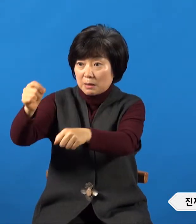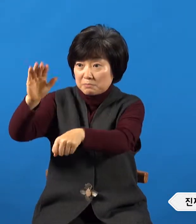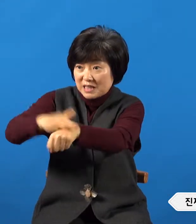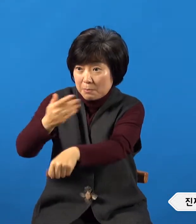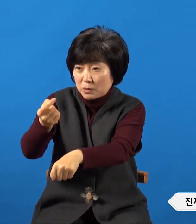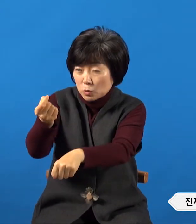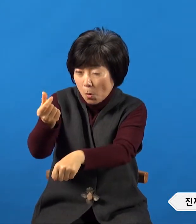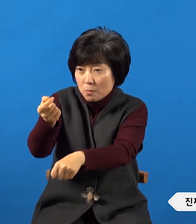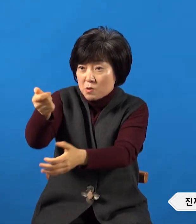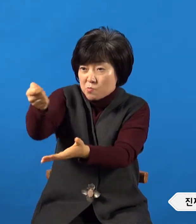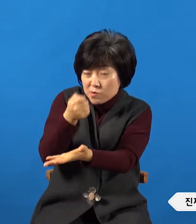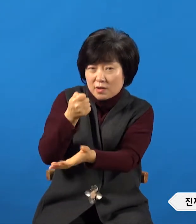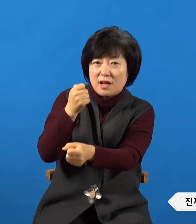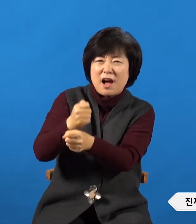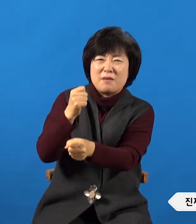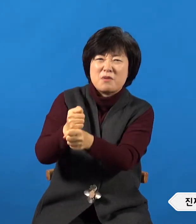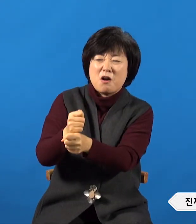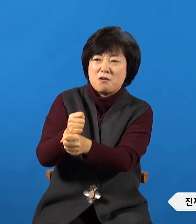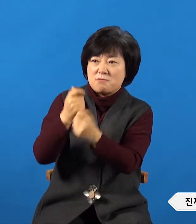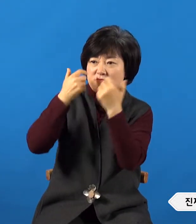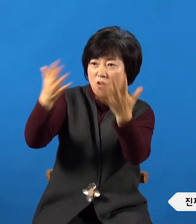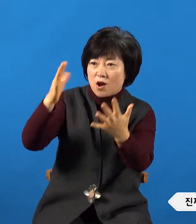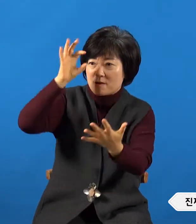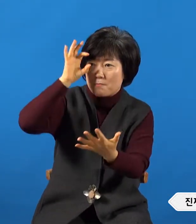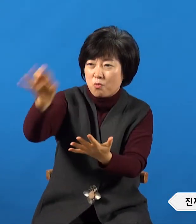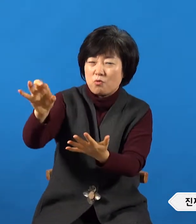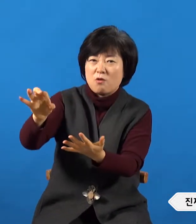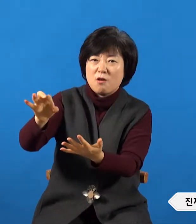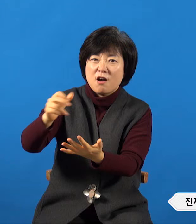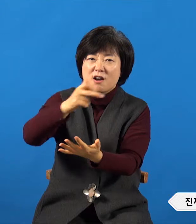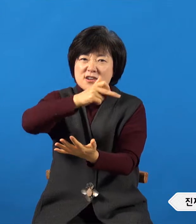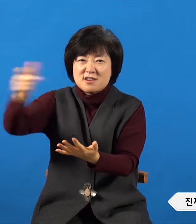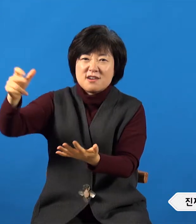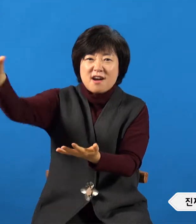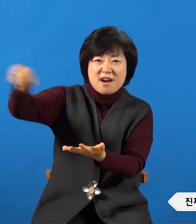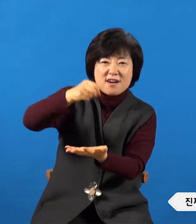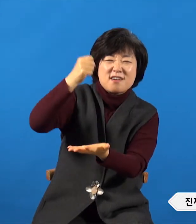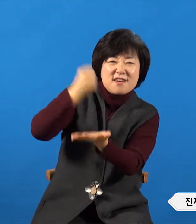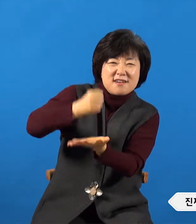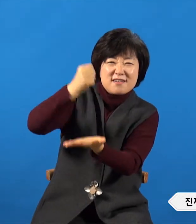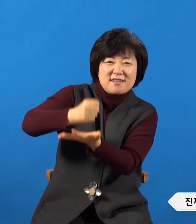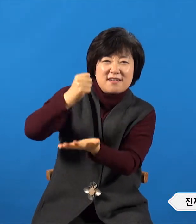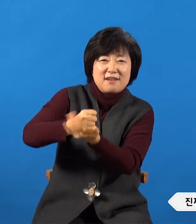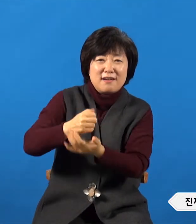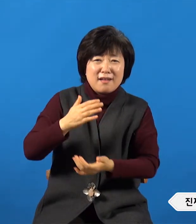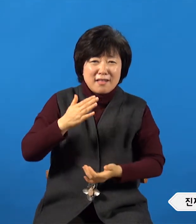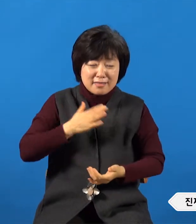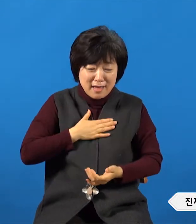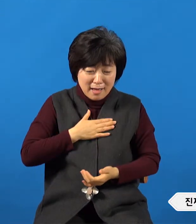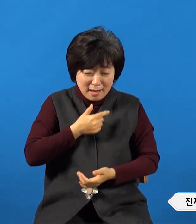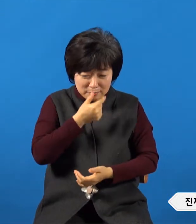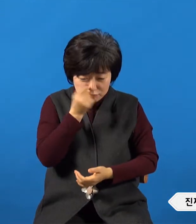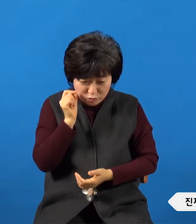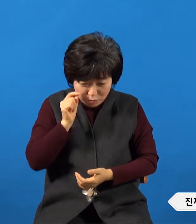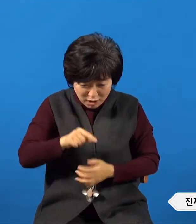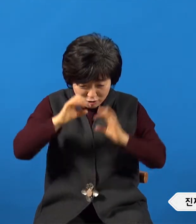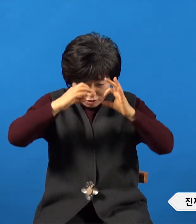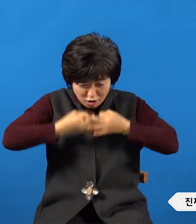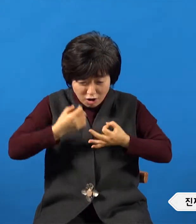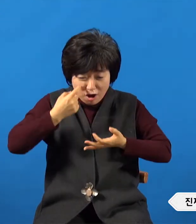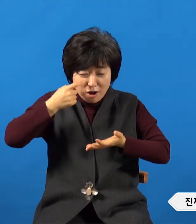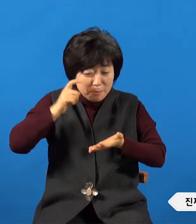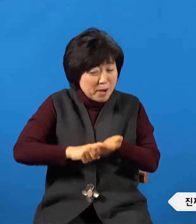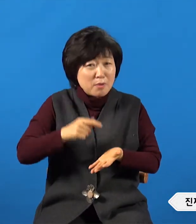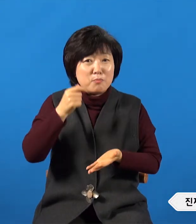잘못은 정확하게 보고 그것은 너무나 큰 일이 되어져 버립니다. 내 결점은 잘 보이지 않습니다.